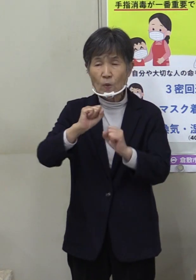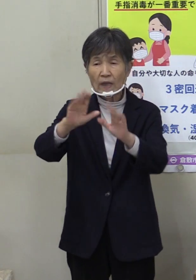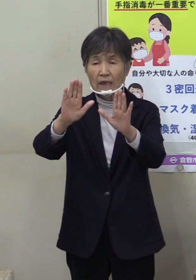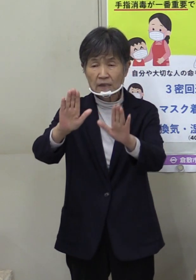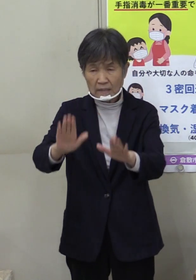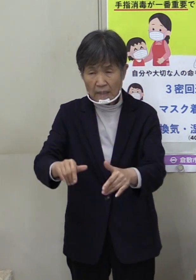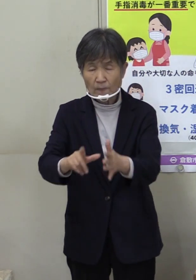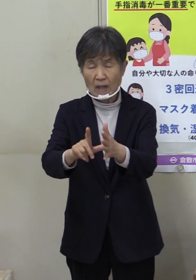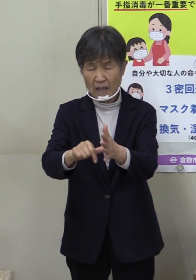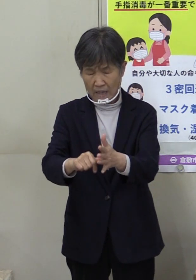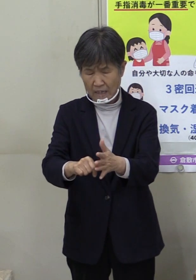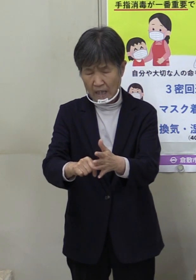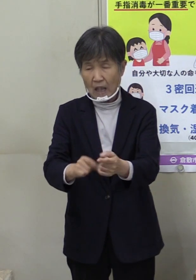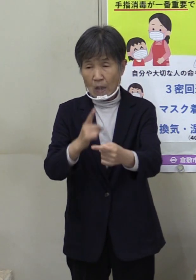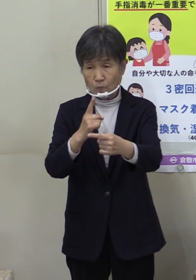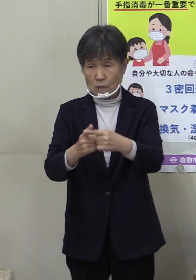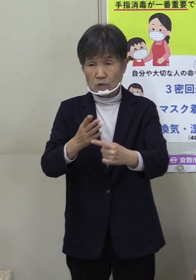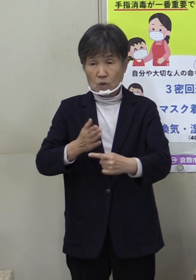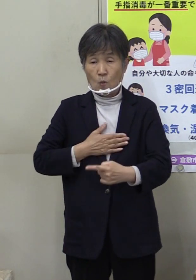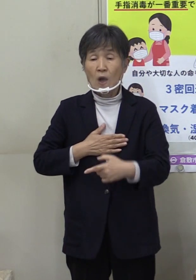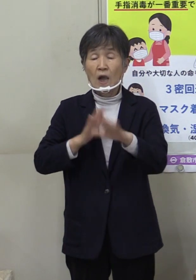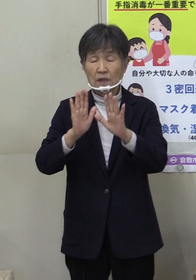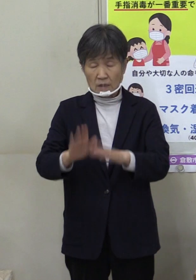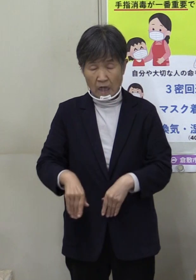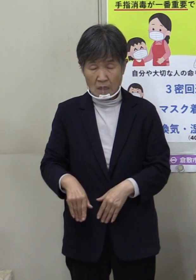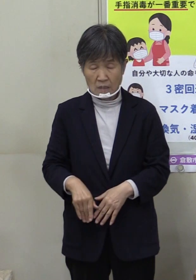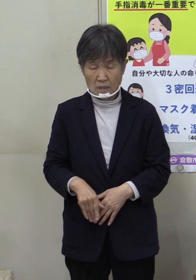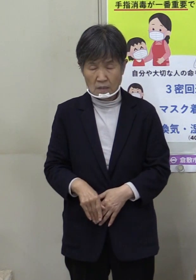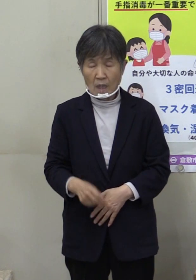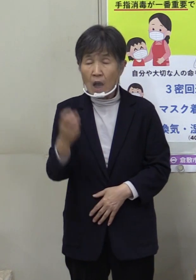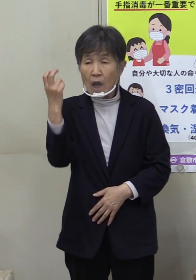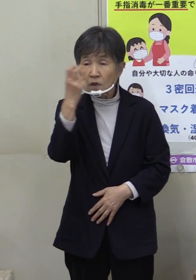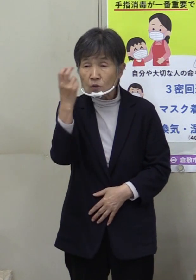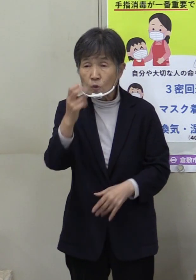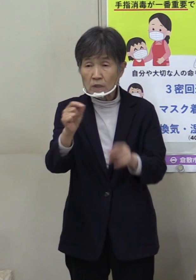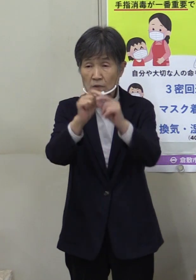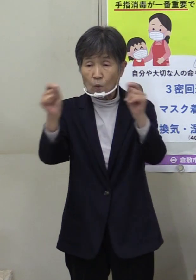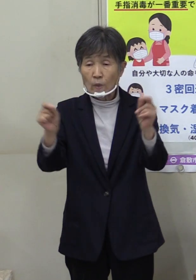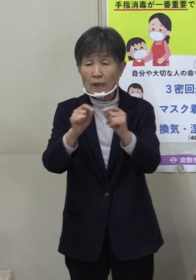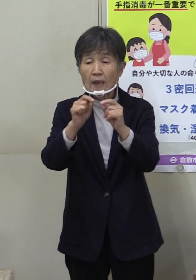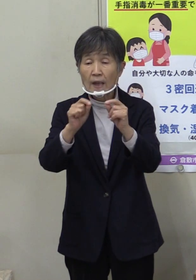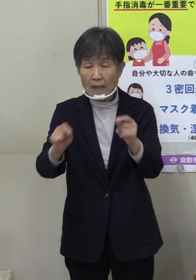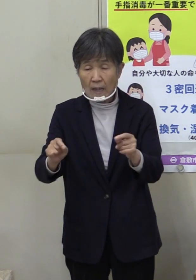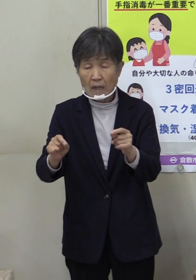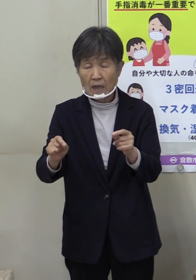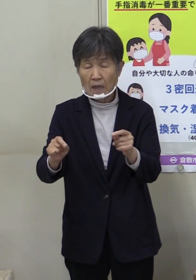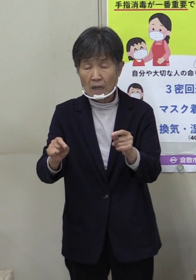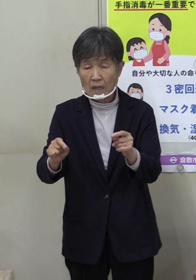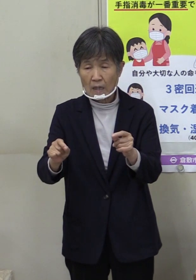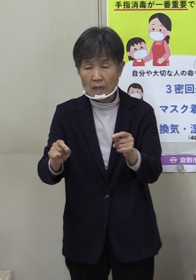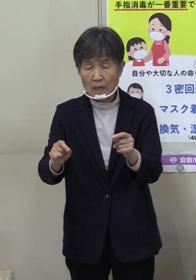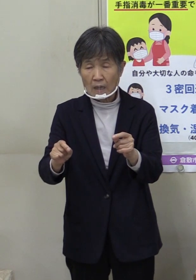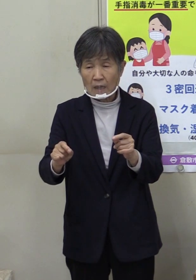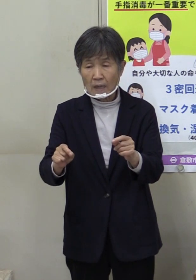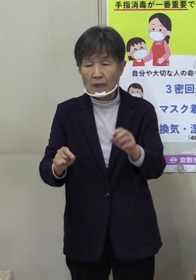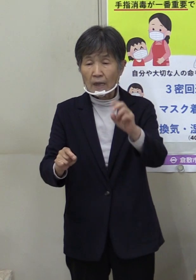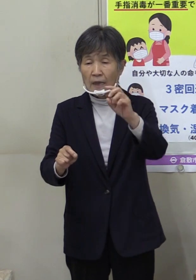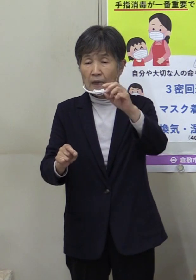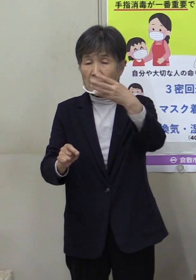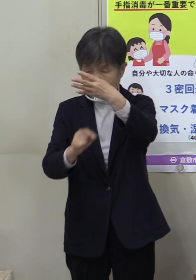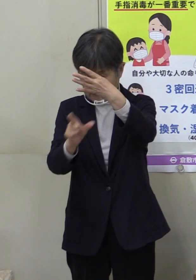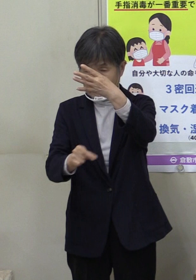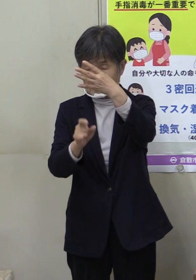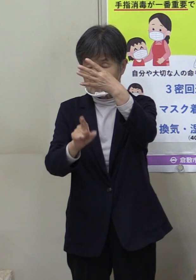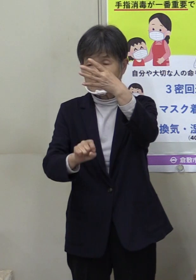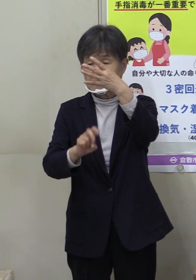ところ陽性が判明し、調査の結果一昨日26日